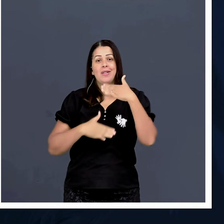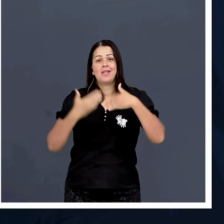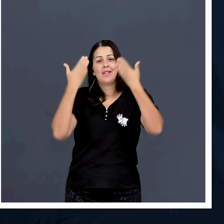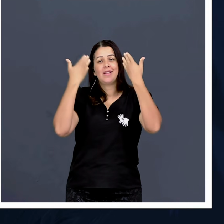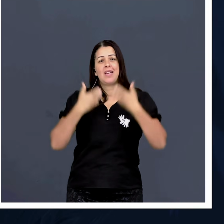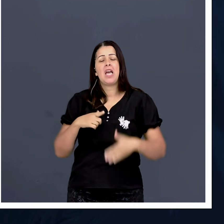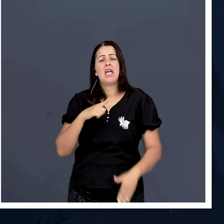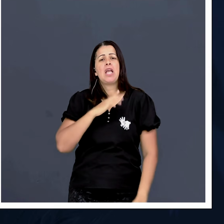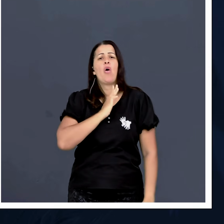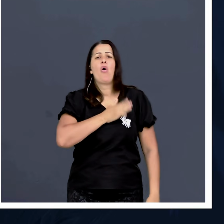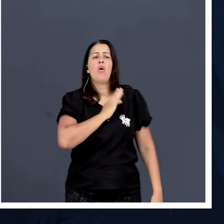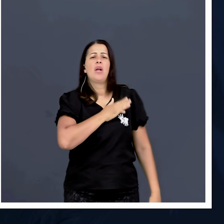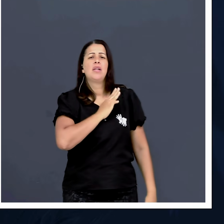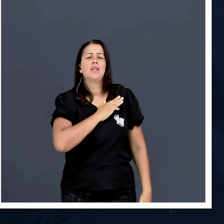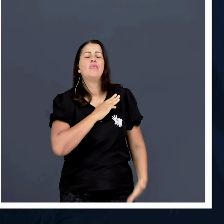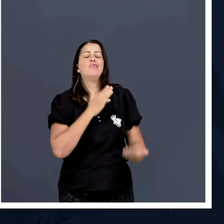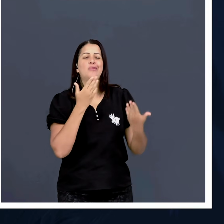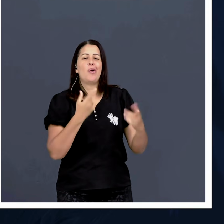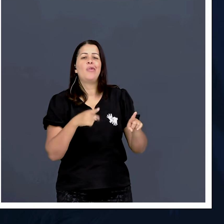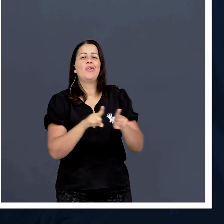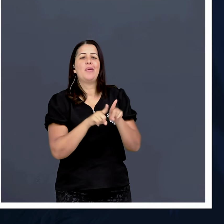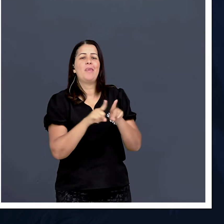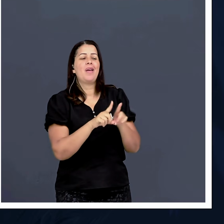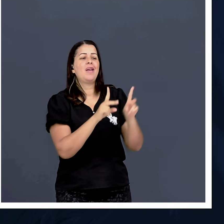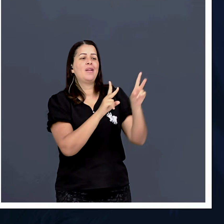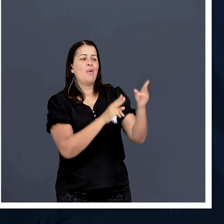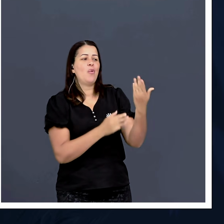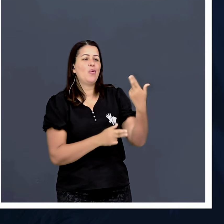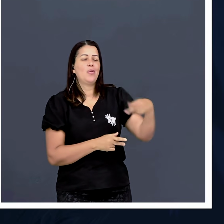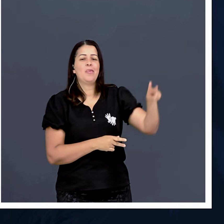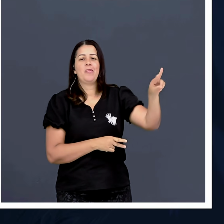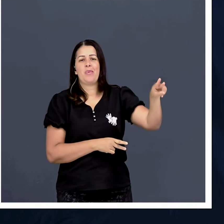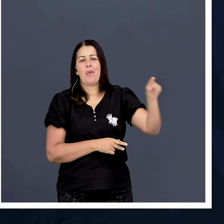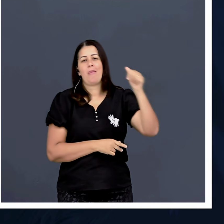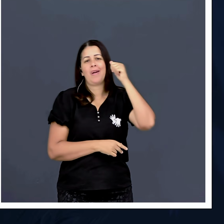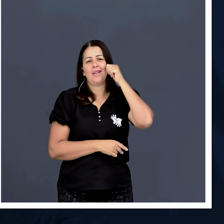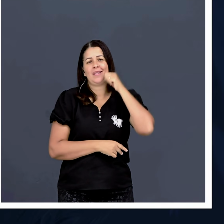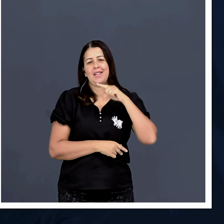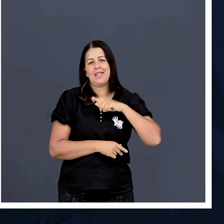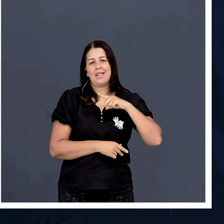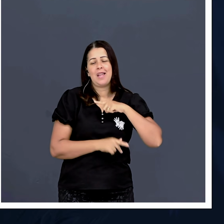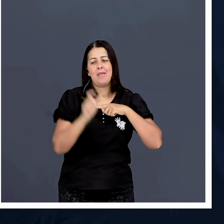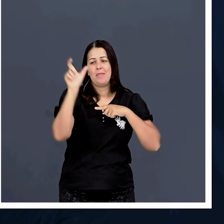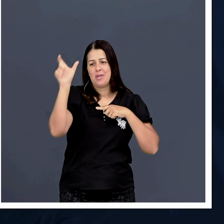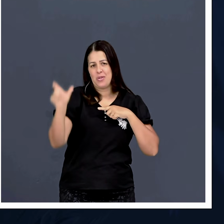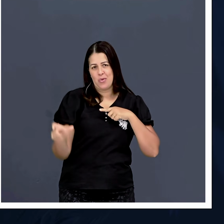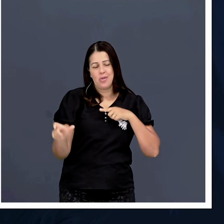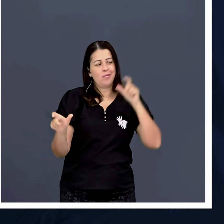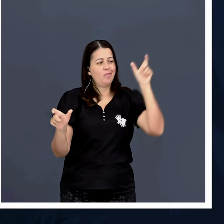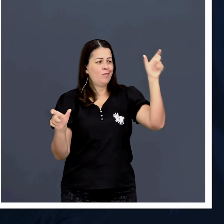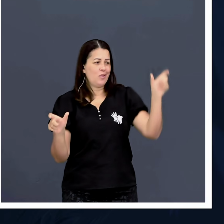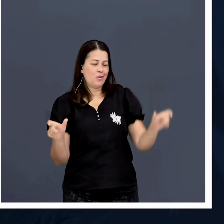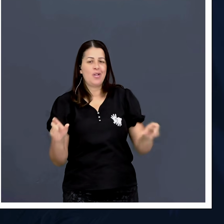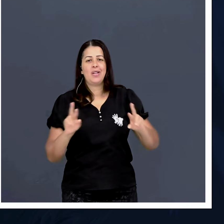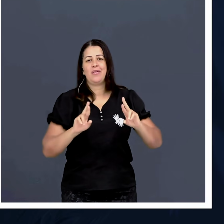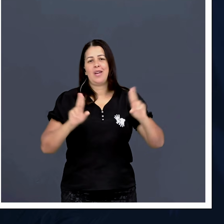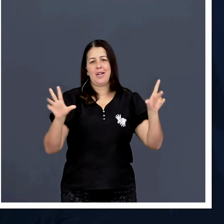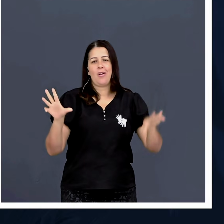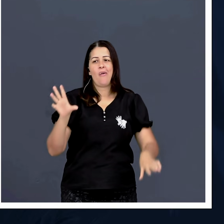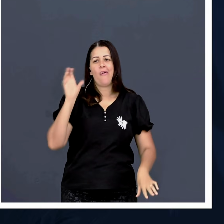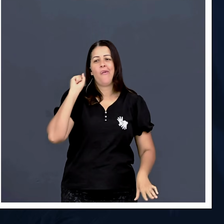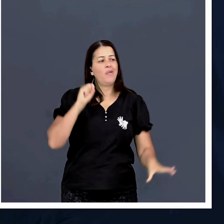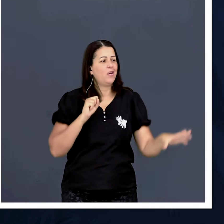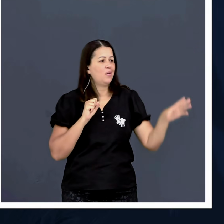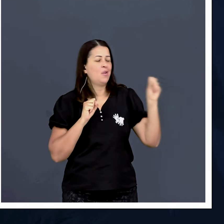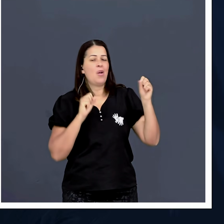tem corações que são alcançados pelo jeito de ser da minha irmã. Vai ter corações, pessoas que ouvirão,